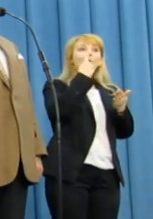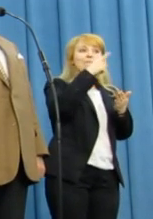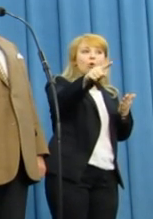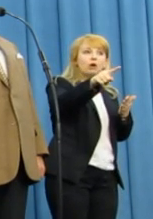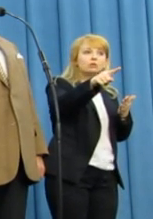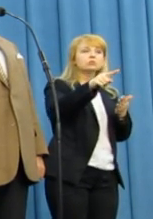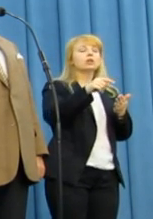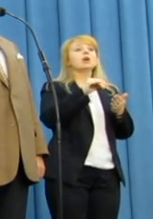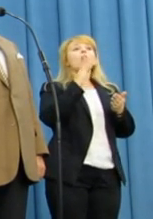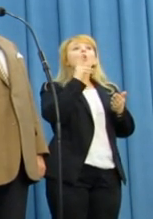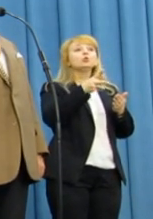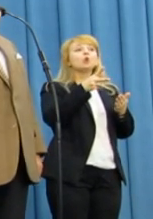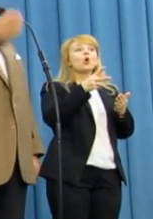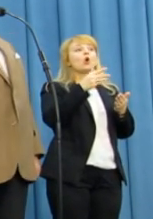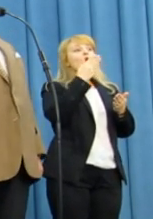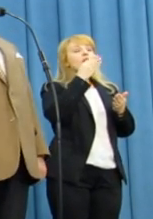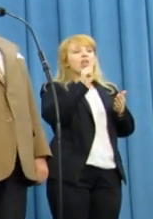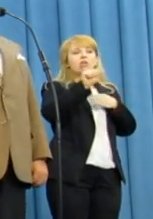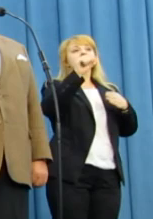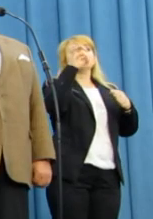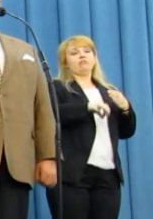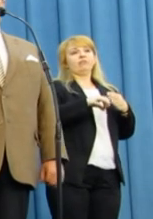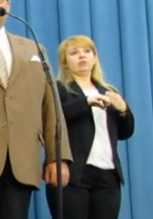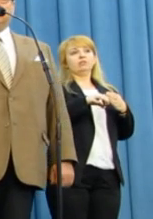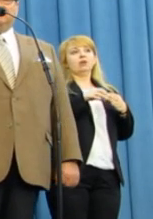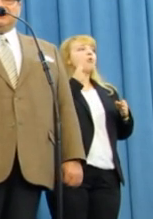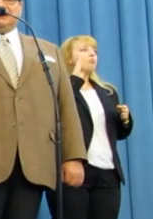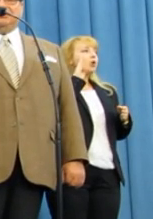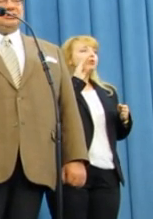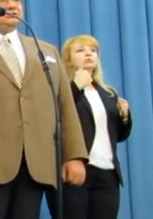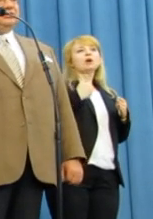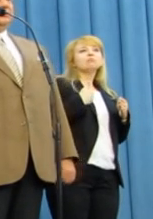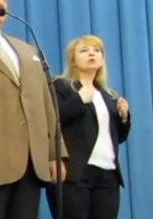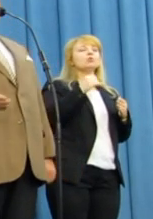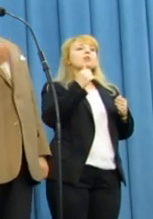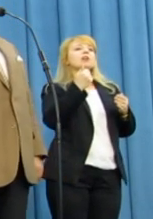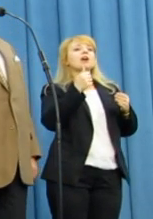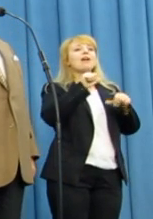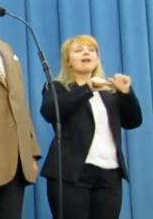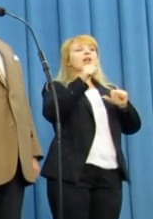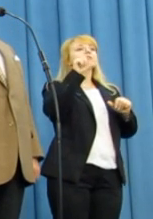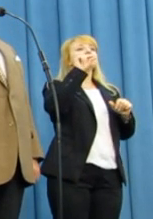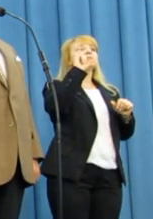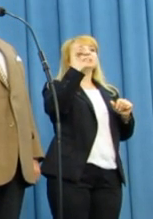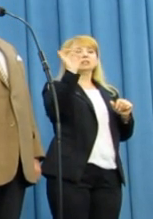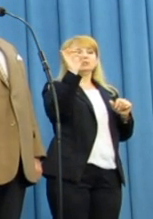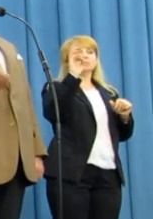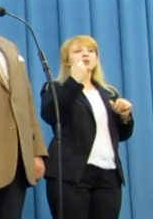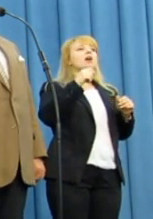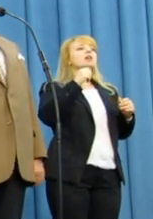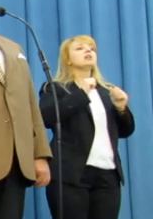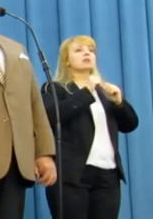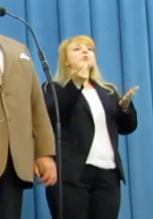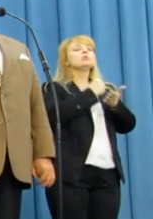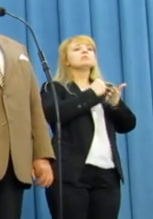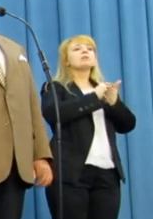mają obciążyć. Klasyczny przykład, moi drodzy, no, był w latach pisowskich, no chociażby sprawa Blidy, no. Do tego już nie